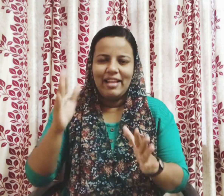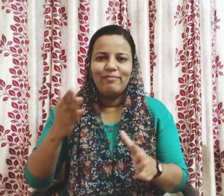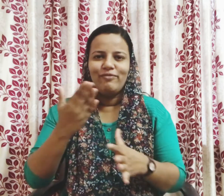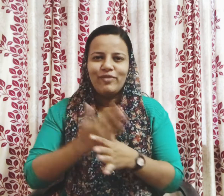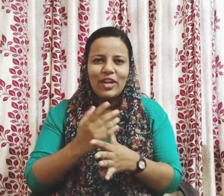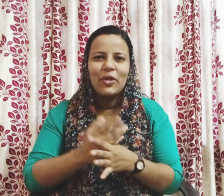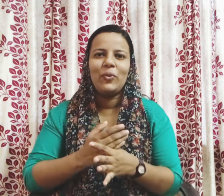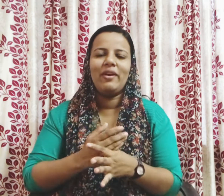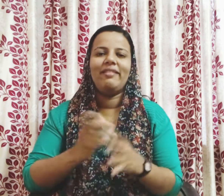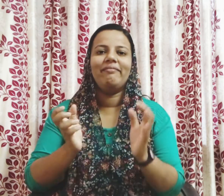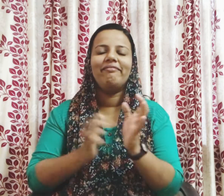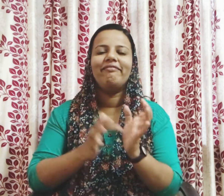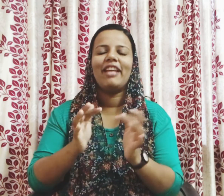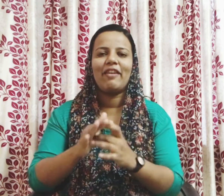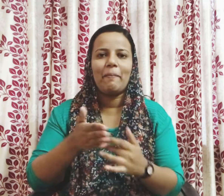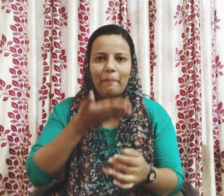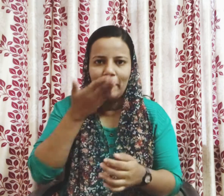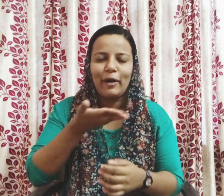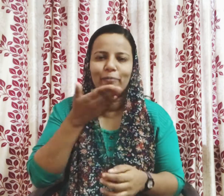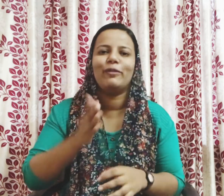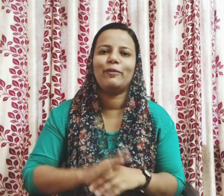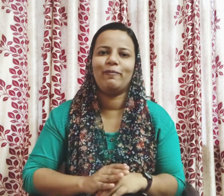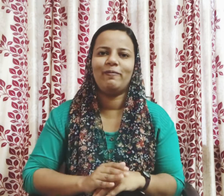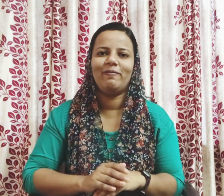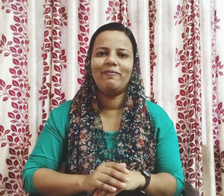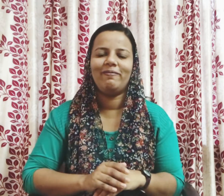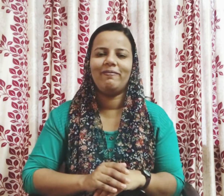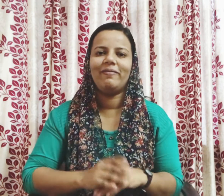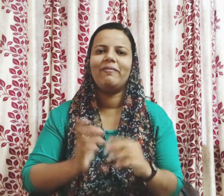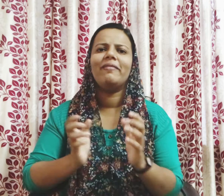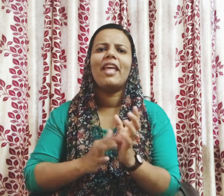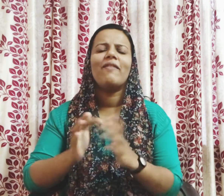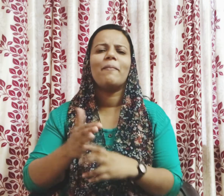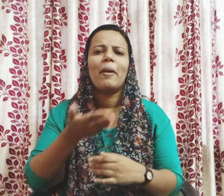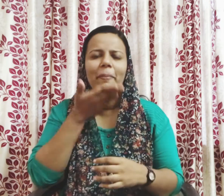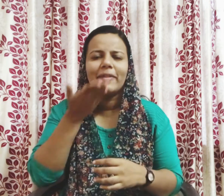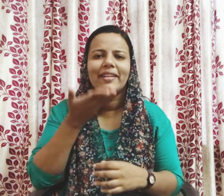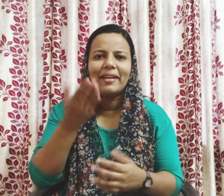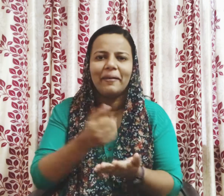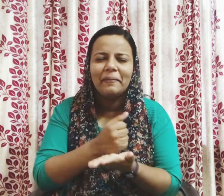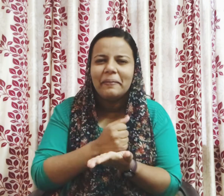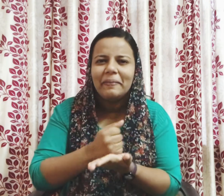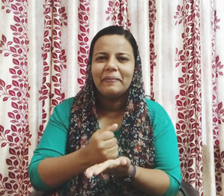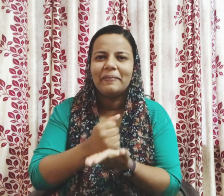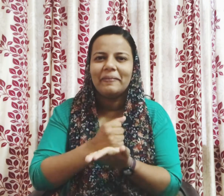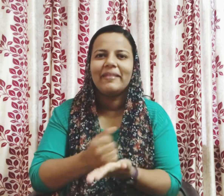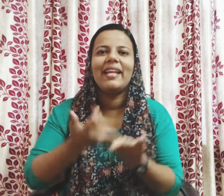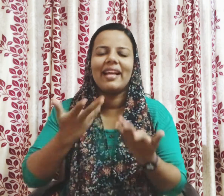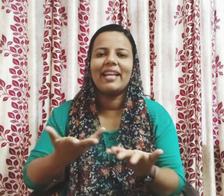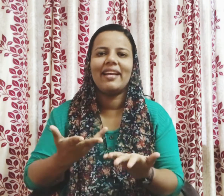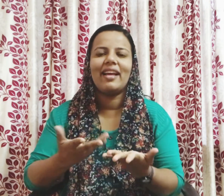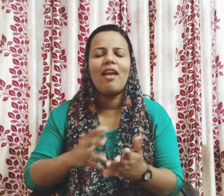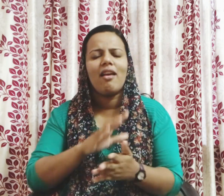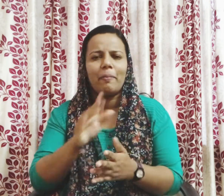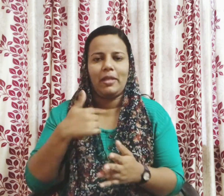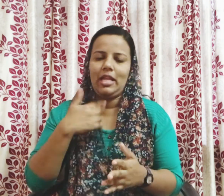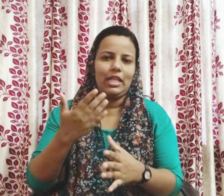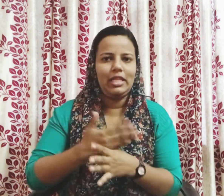കാര്യങ്ങളെ ചെയ്യുവാൻ ദൈവം നിങ്ങളെ അഭ്യസിപ്പിക്കും. അപ്പോൾ ദൈവം ഏതൊരു അഭ്യാസത്തിനും സമയം വേണം. ഏതൊരു